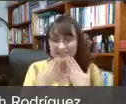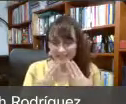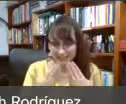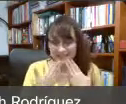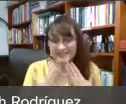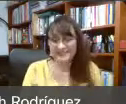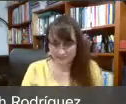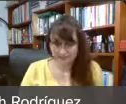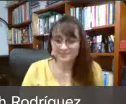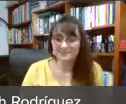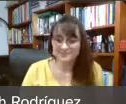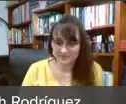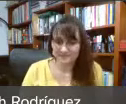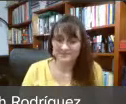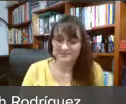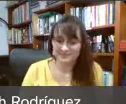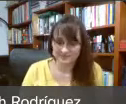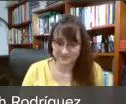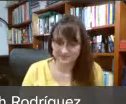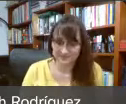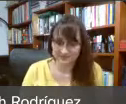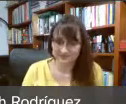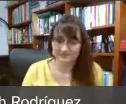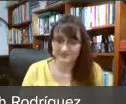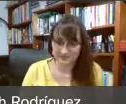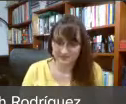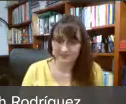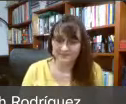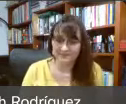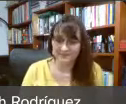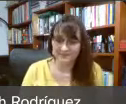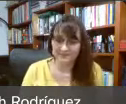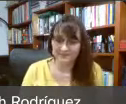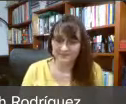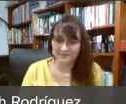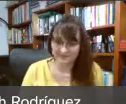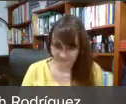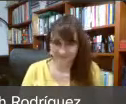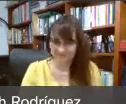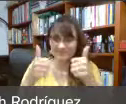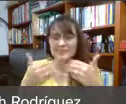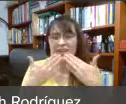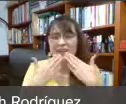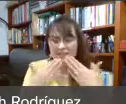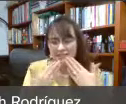ayudarnos con la lengua de Gracias, señas colombiana. gracias, gracias. Feliz noche.